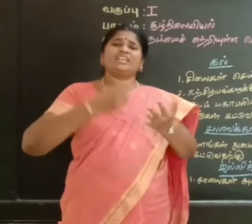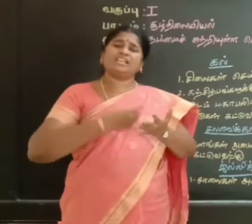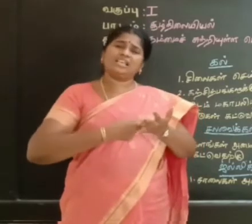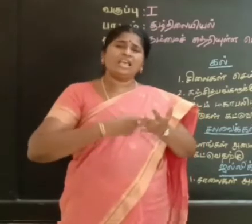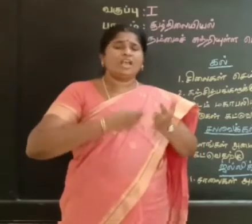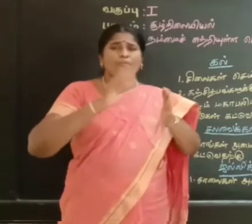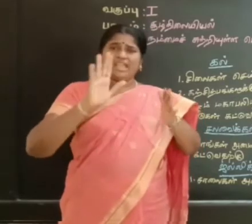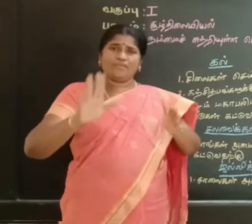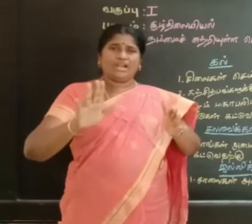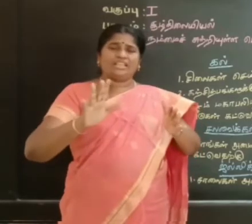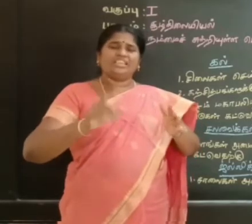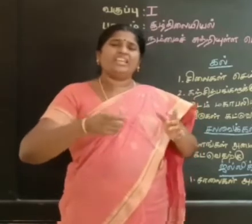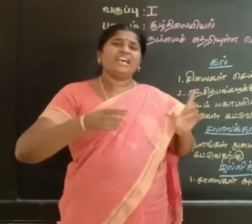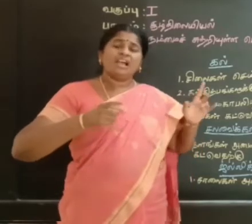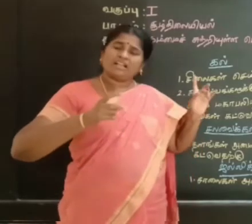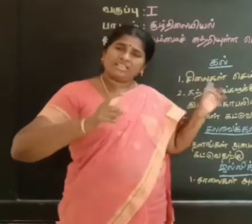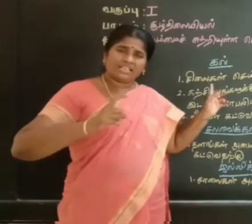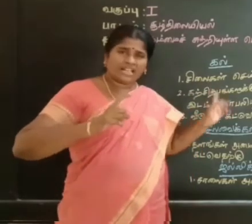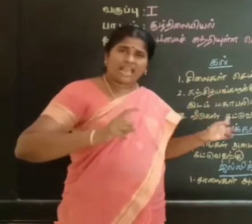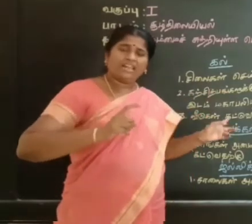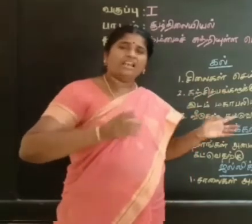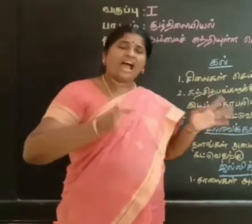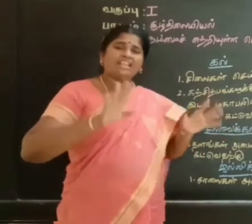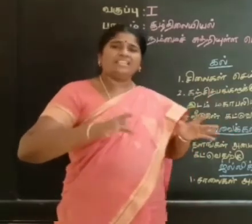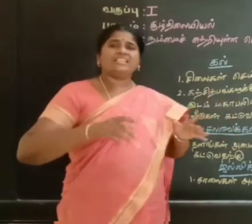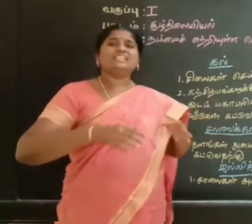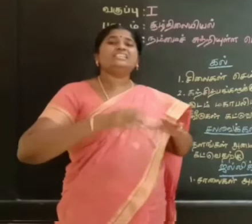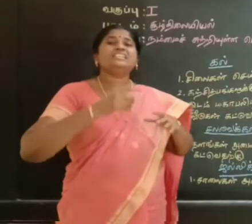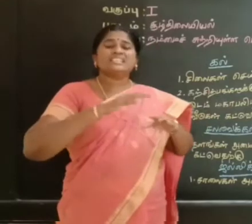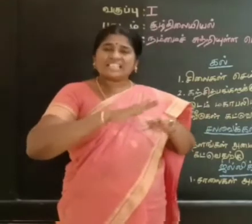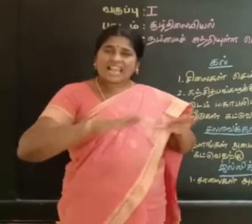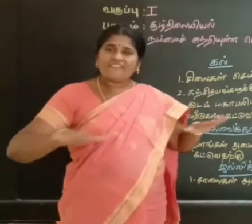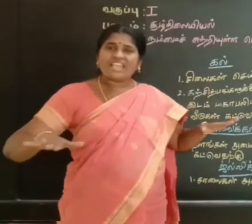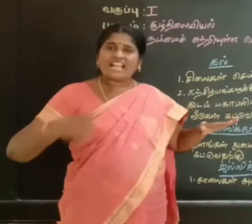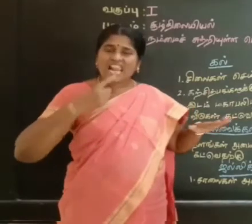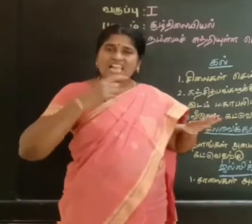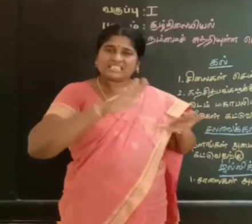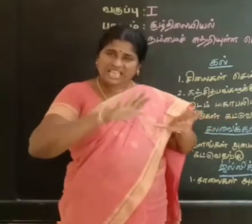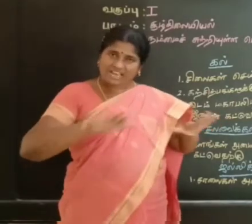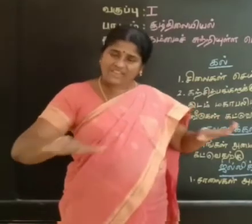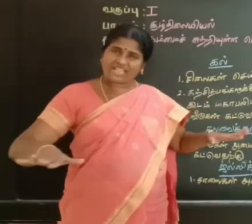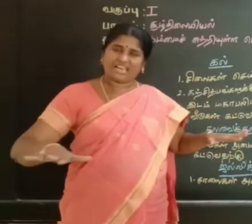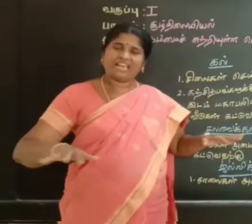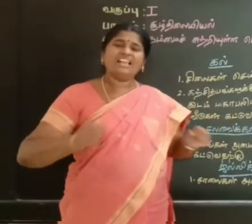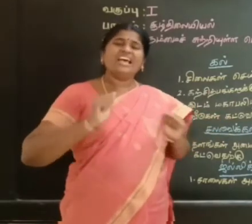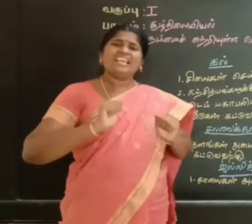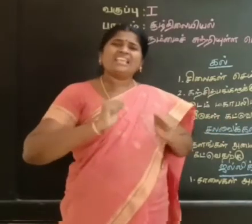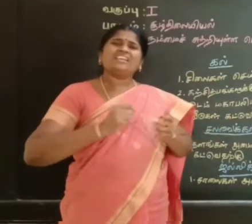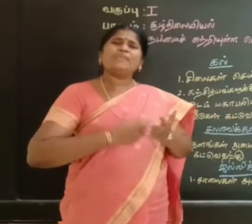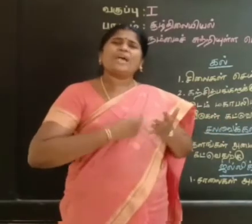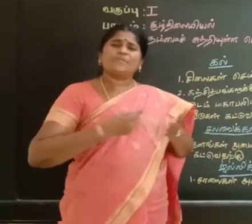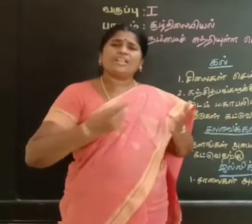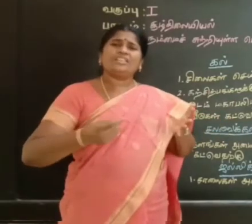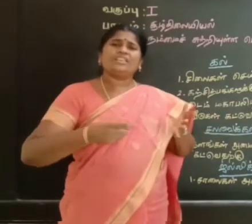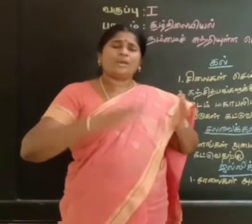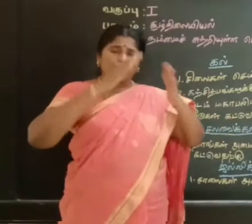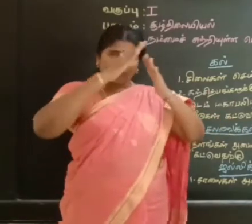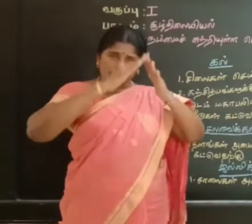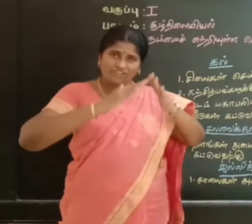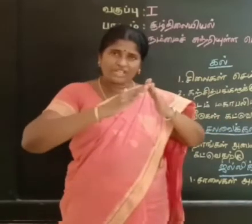கட்டுவதற்கு பயன்படுது. இது கல்லு. அடுத்து சலவைக்கல். சலவைக்கல் எதுக்கு பயன்படுது? நம்மளுடைய